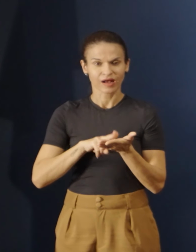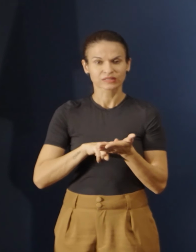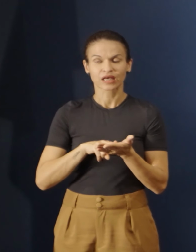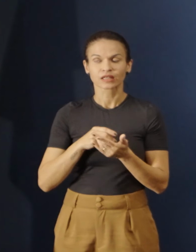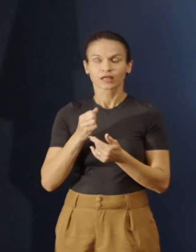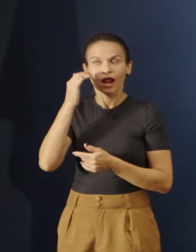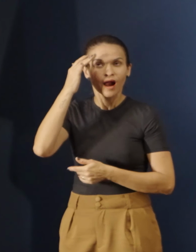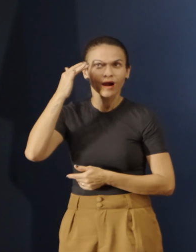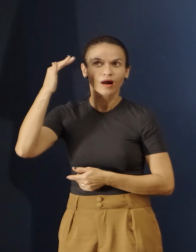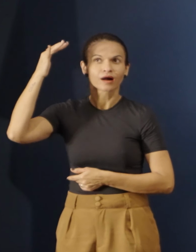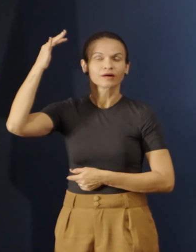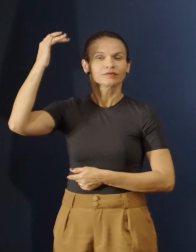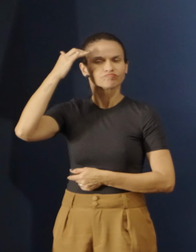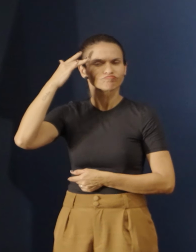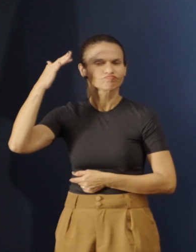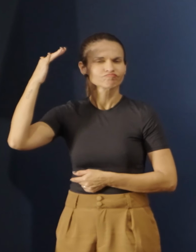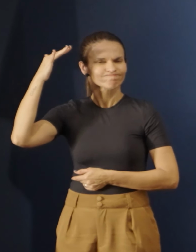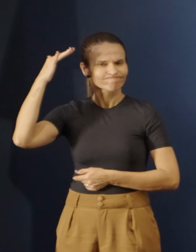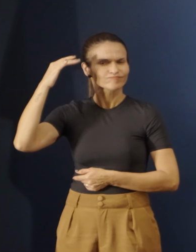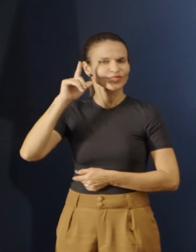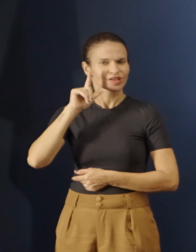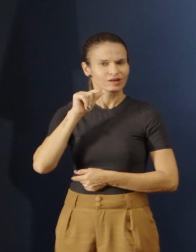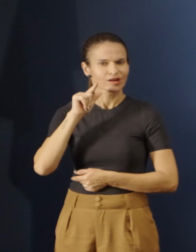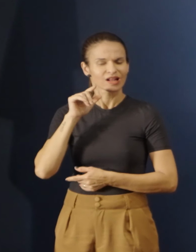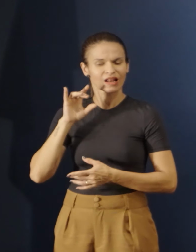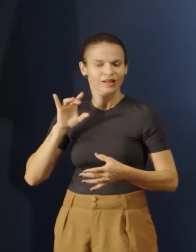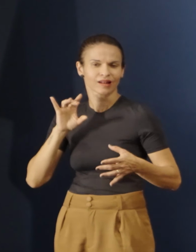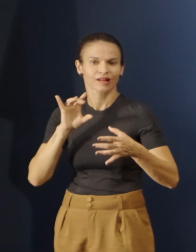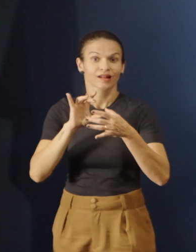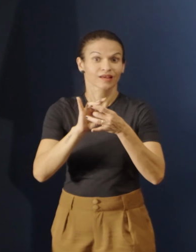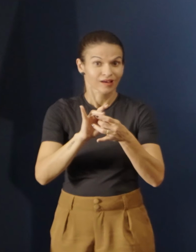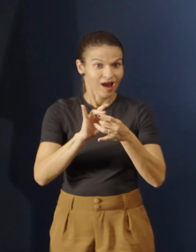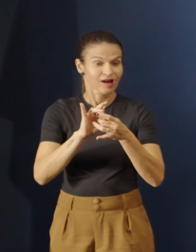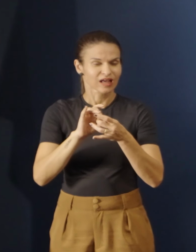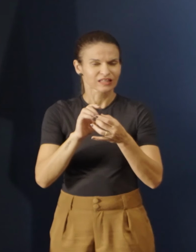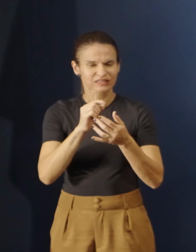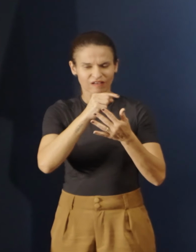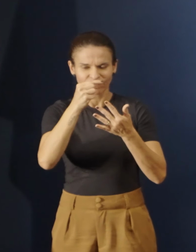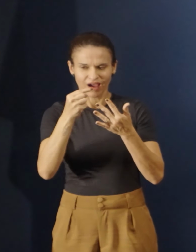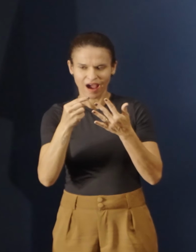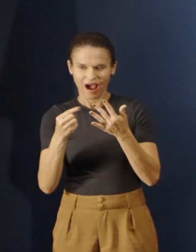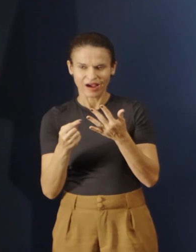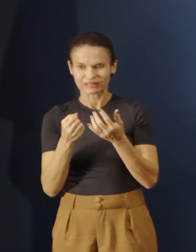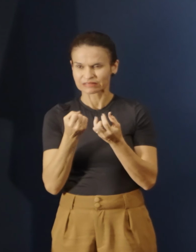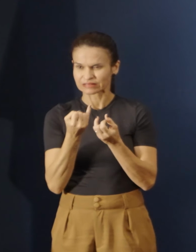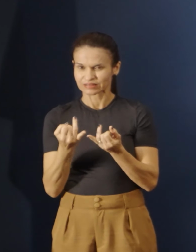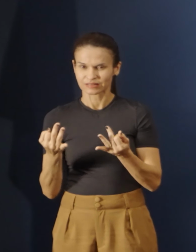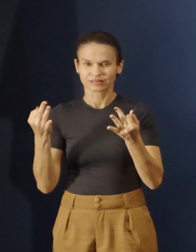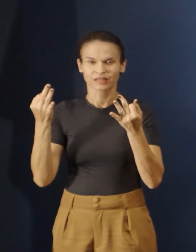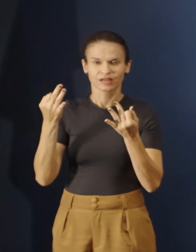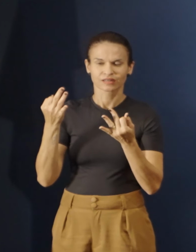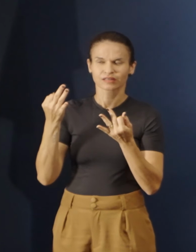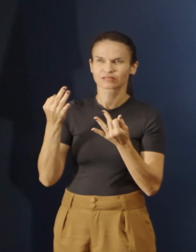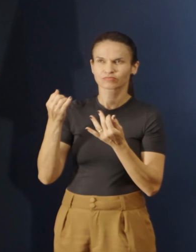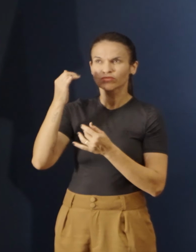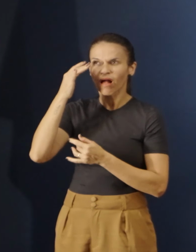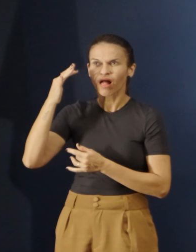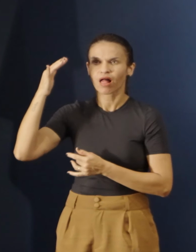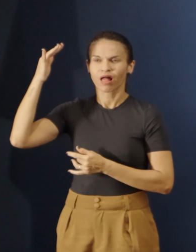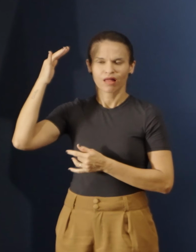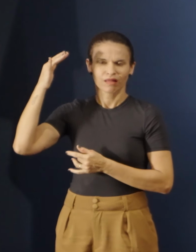esotérico. E ele era extremamente ligado às várias correntes esotéricas. Numerologia,